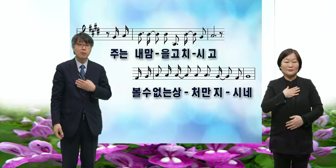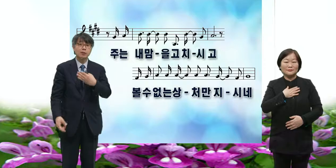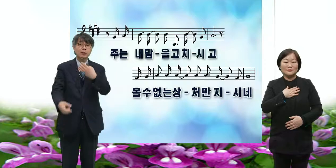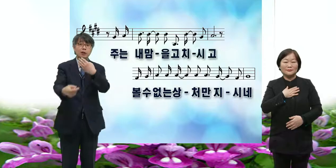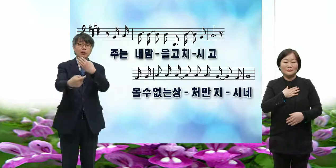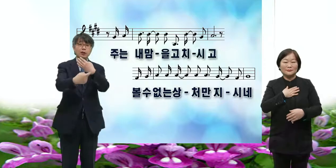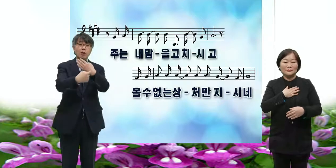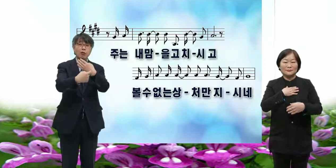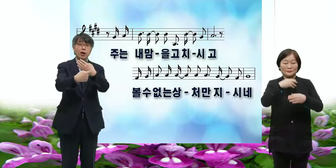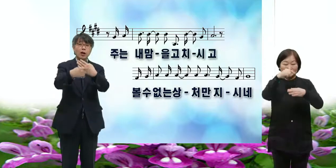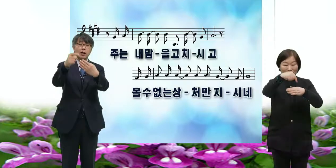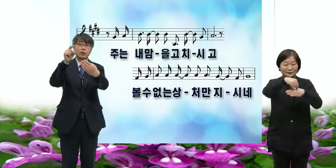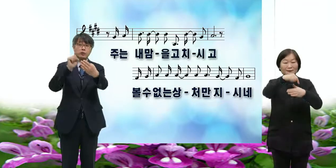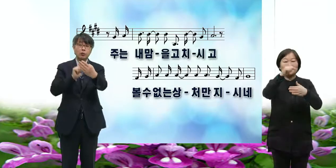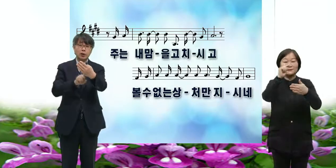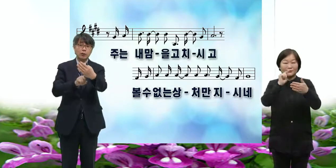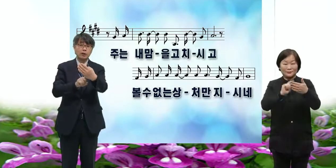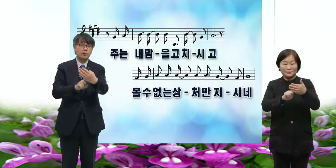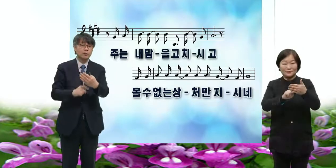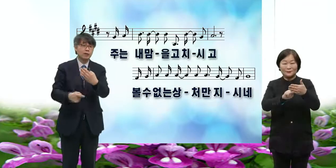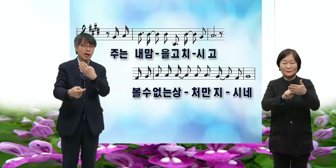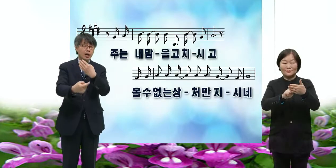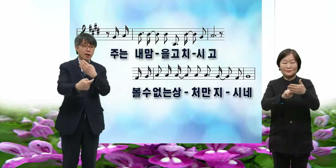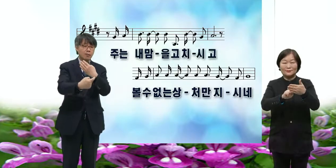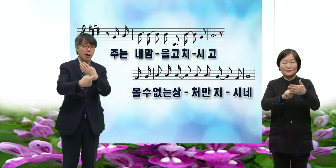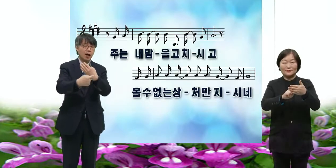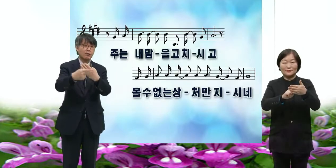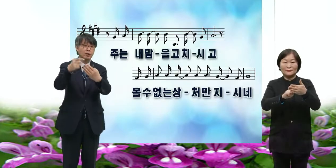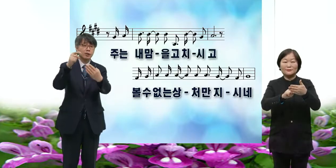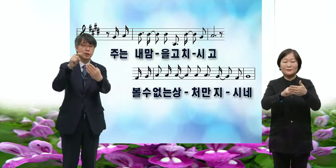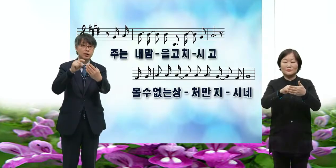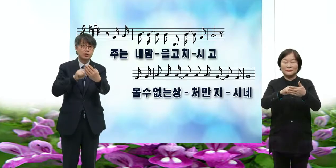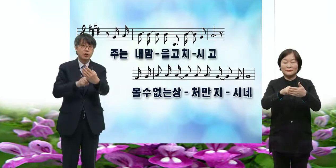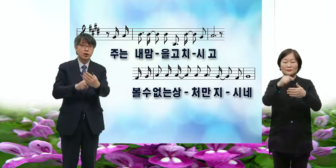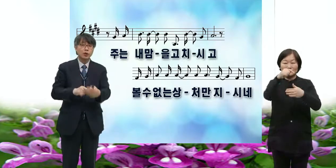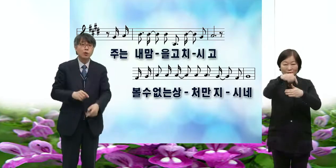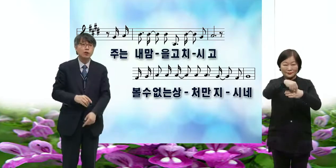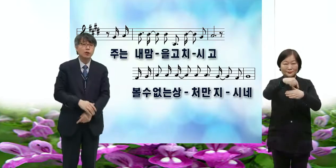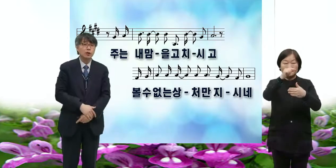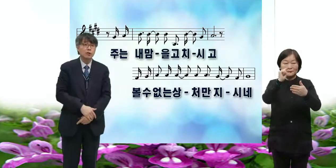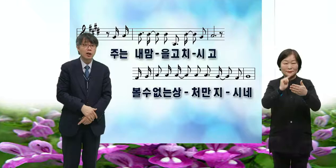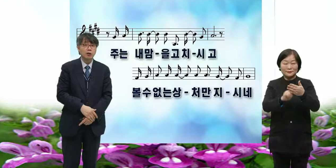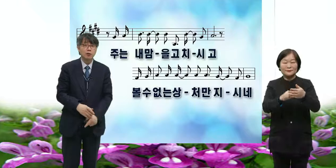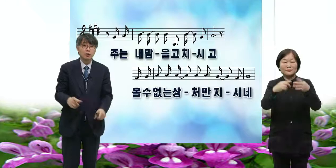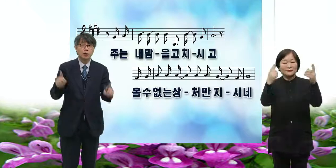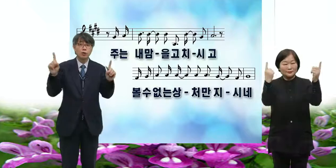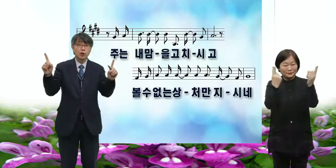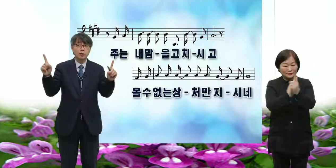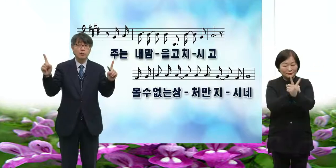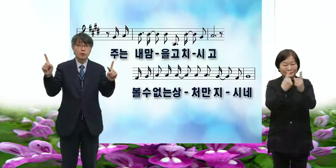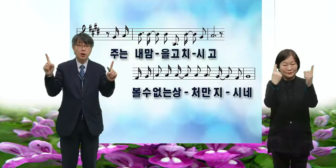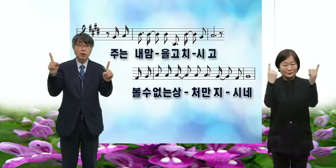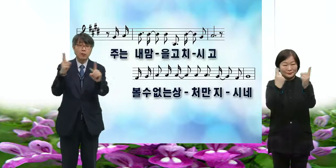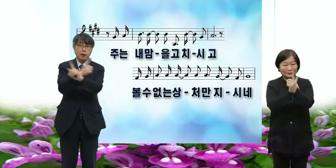마음은 겉과 속이라고 말씀드렸습니다. 마음을 고치는 건 뭘까요? 여기가 있으면 이렇게 바꾸는